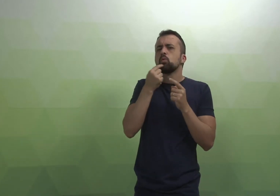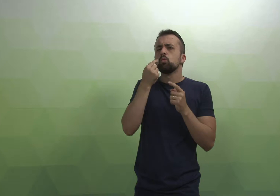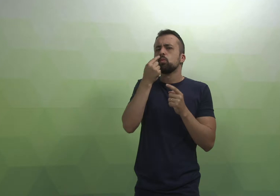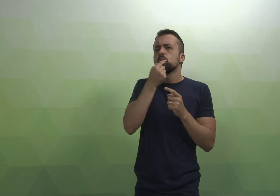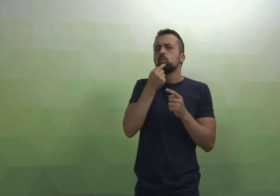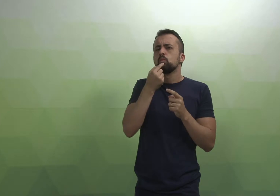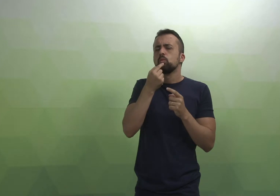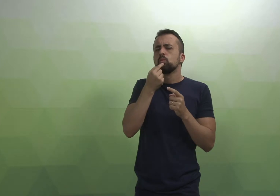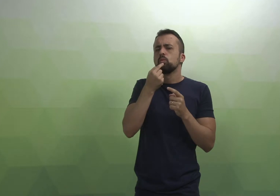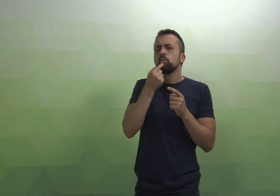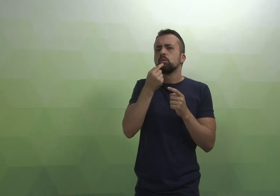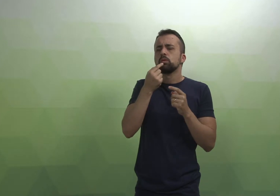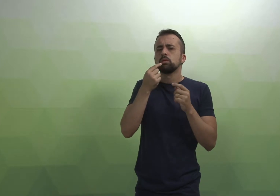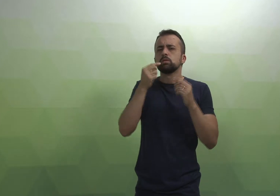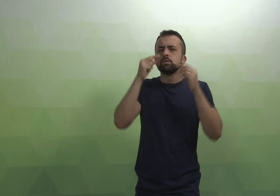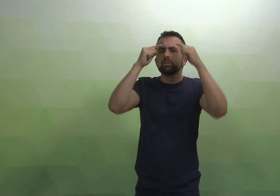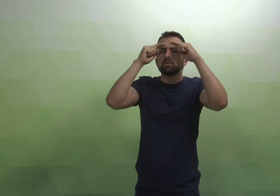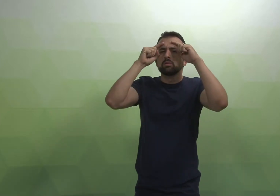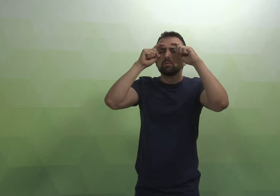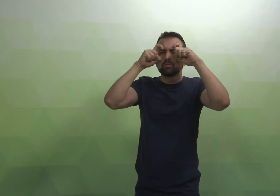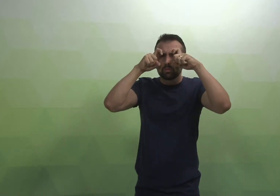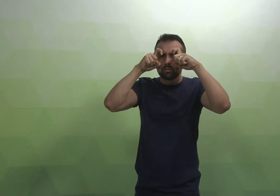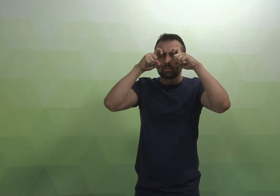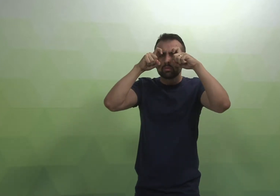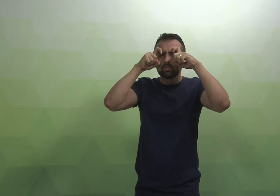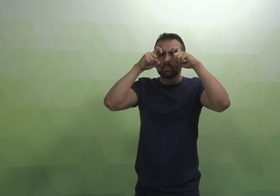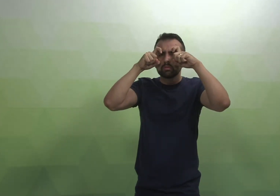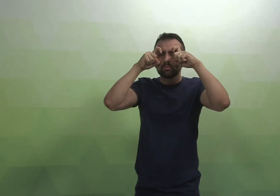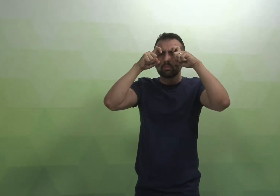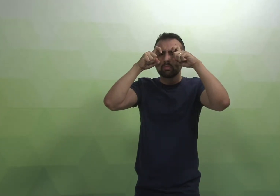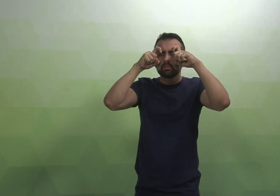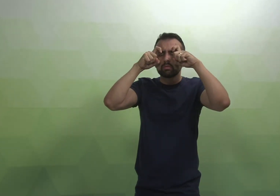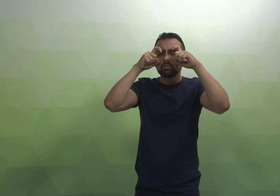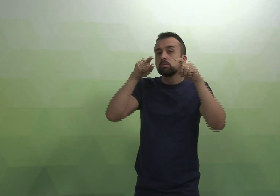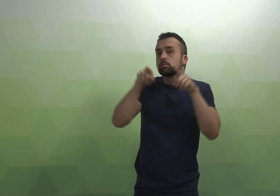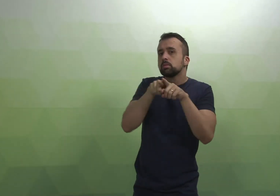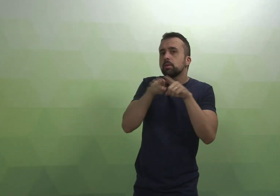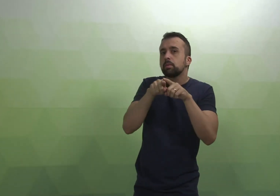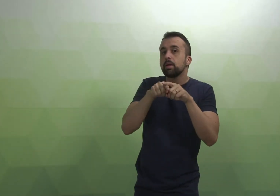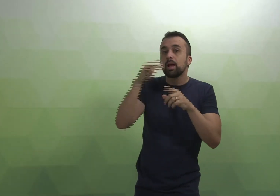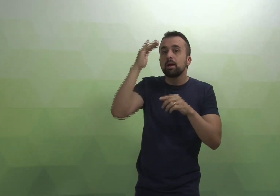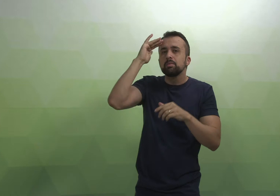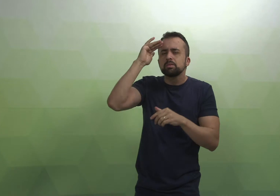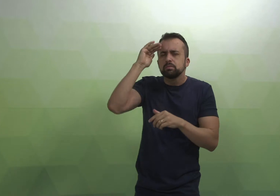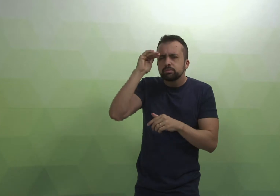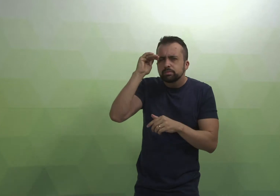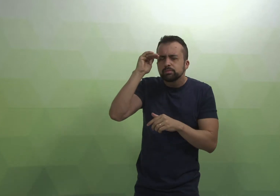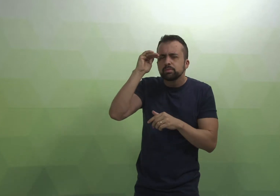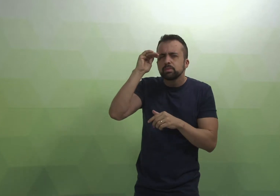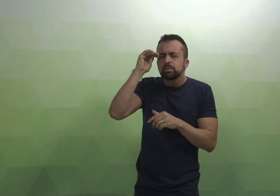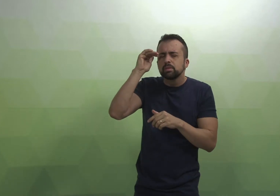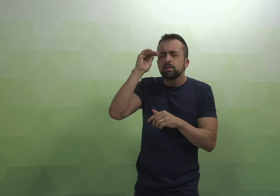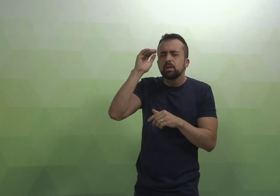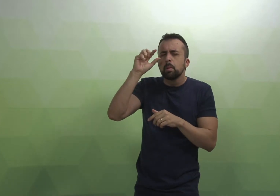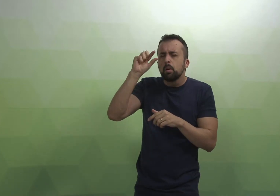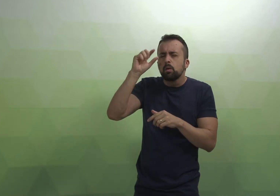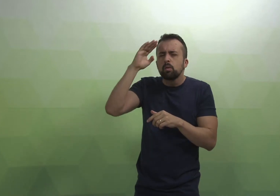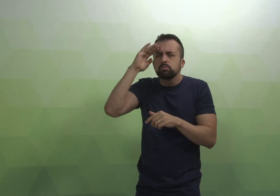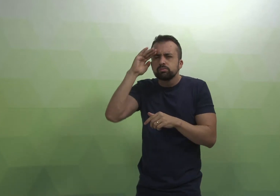abaixamento dos cantos da boca ou arredondamento dos lábios, abaixamento das sobrancelhas e